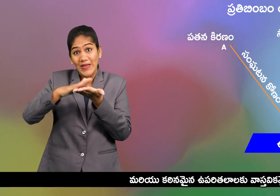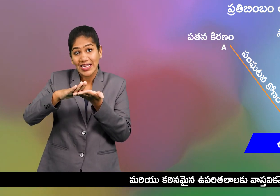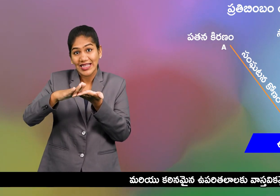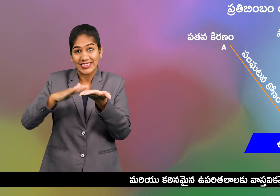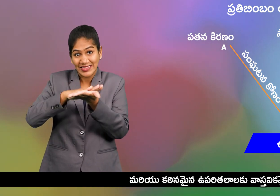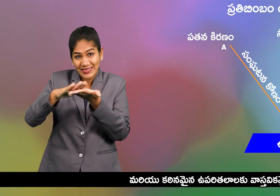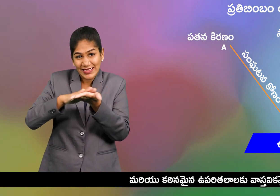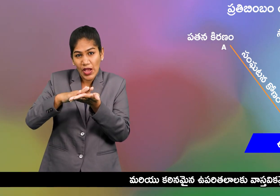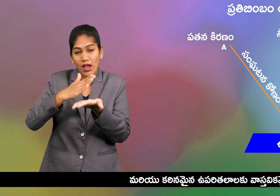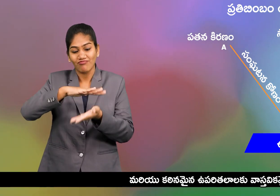వాస్తవికమైనవి.